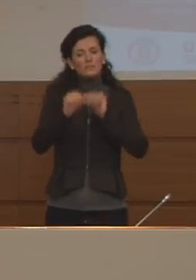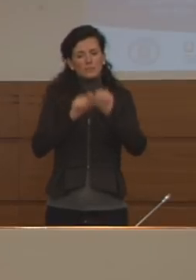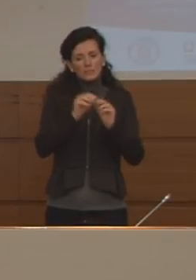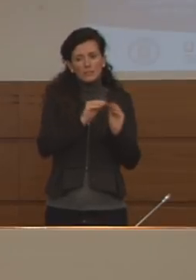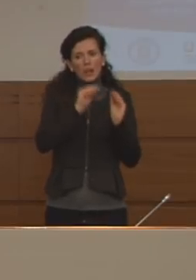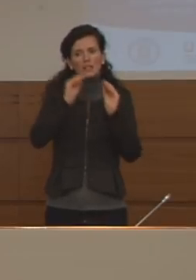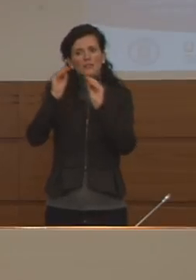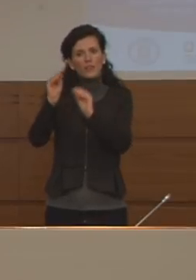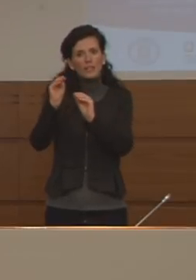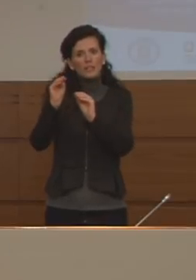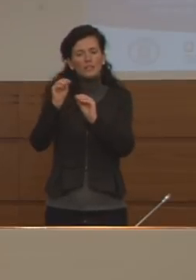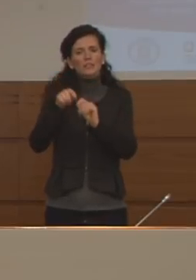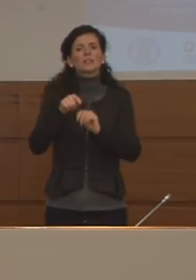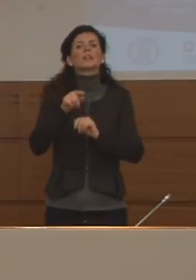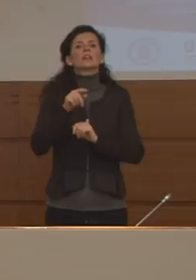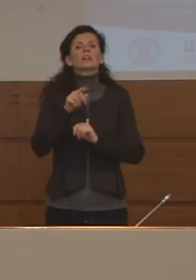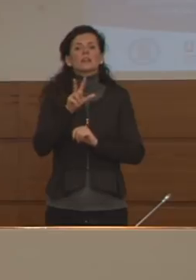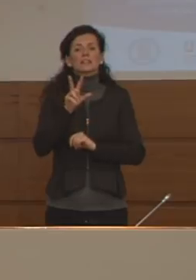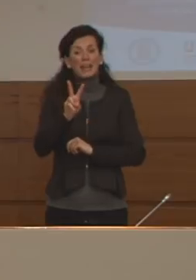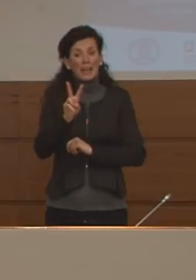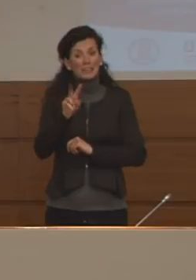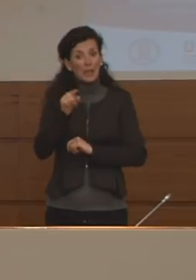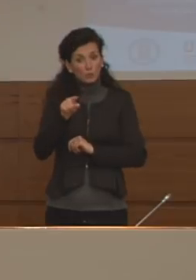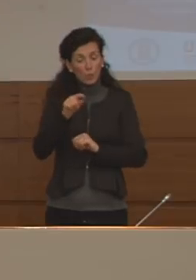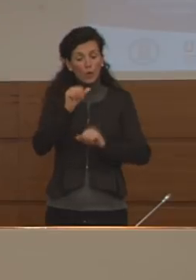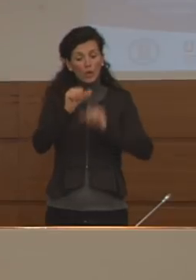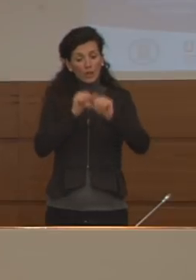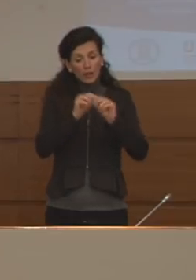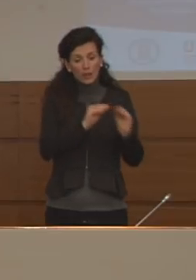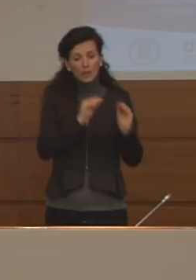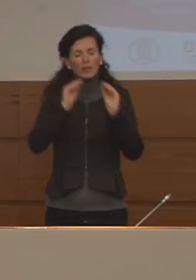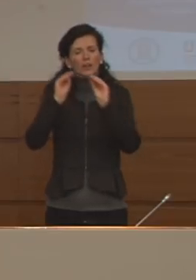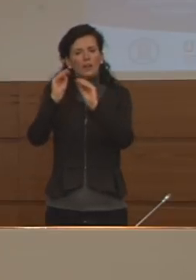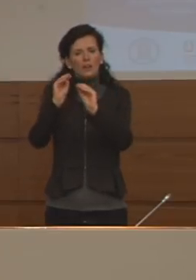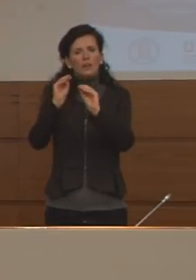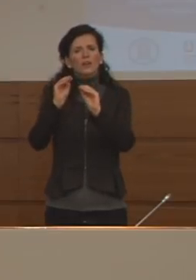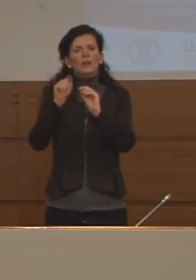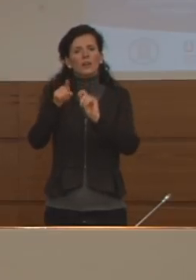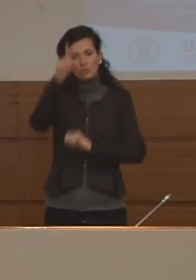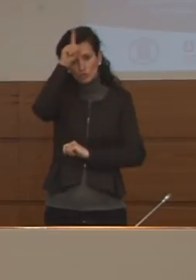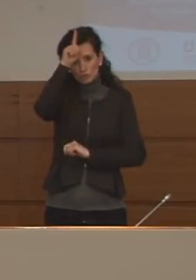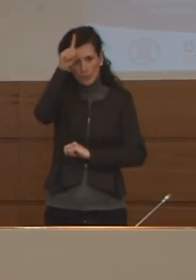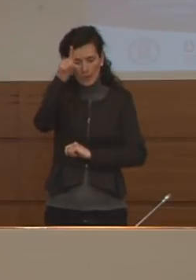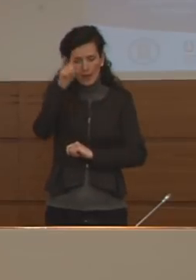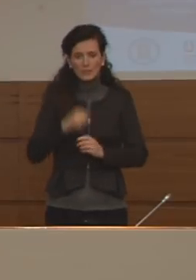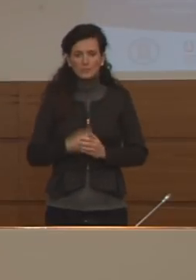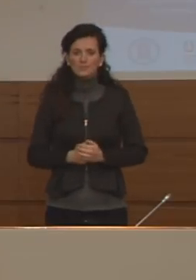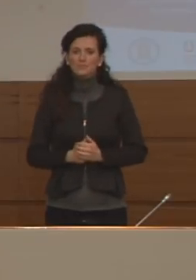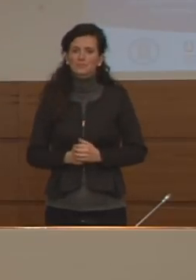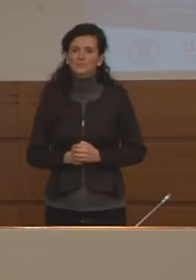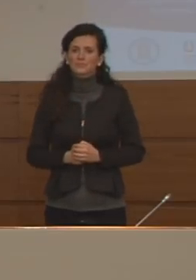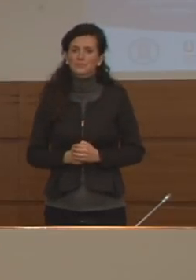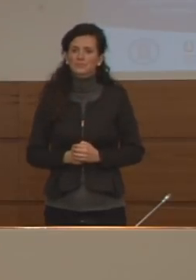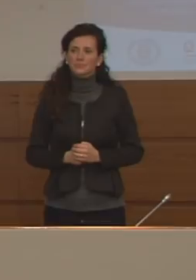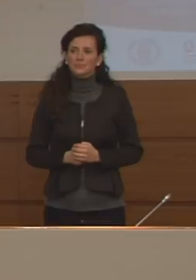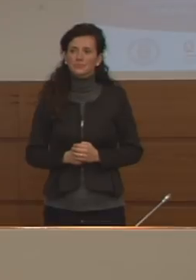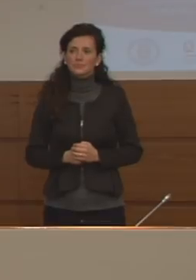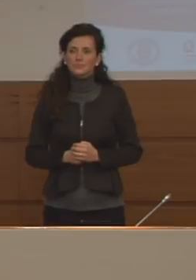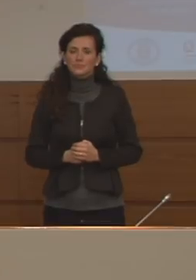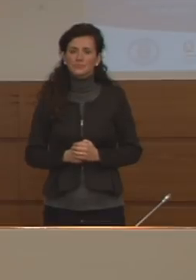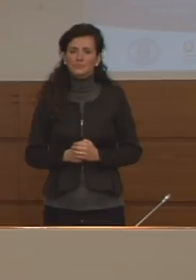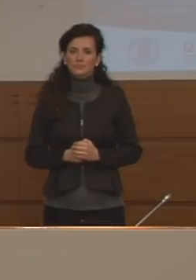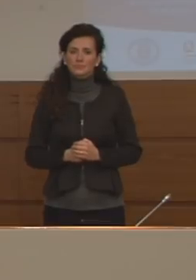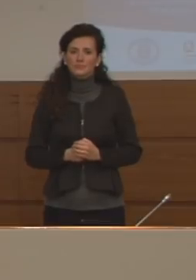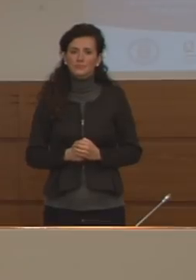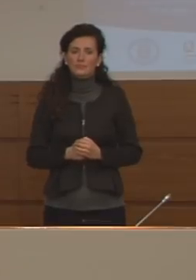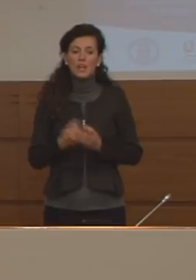regione 32 sono trasferiti in sono stati trasferiti in germania per quanto riguarda le forze